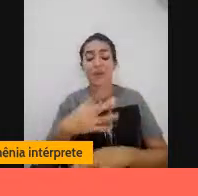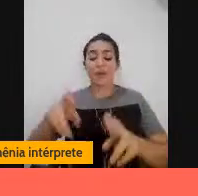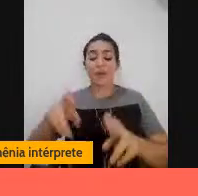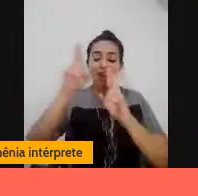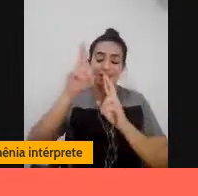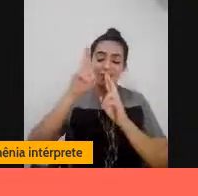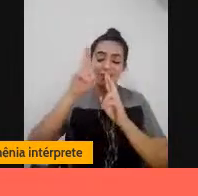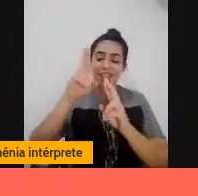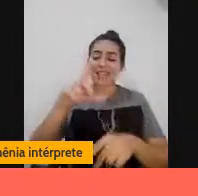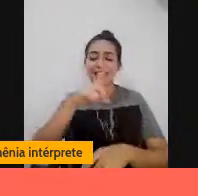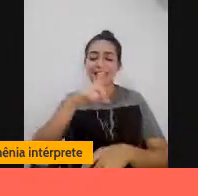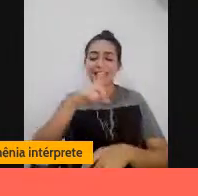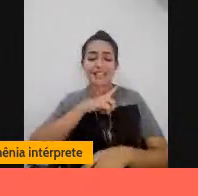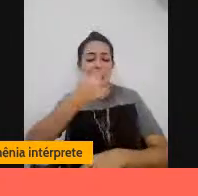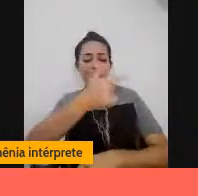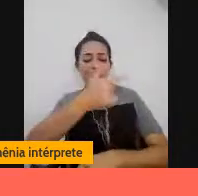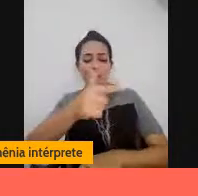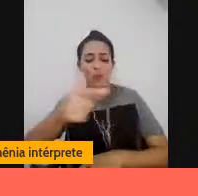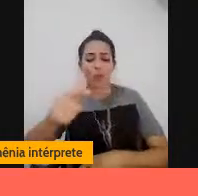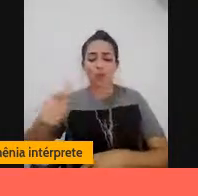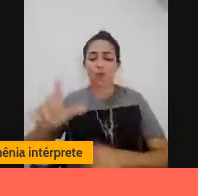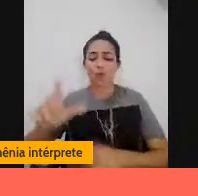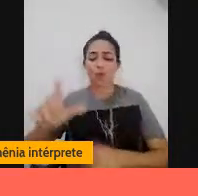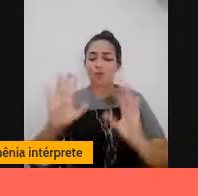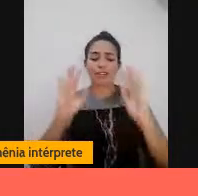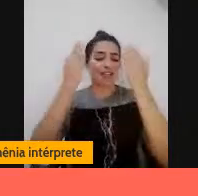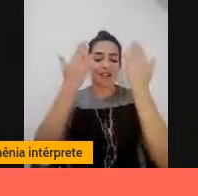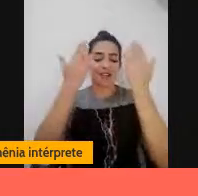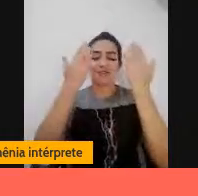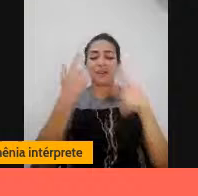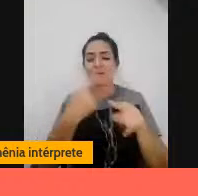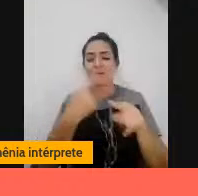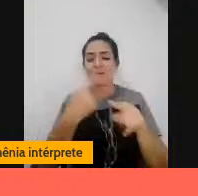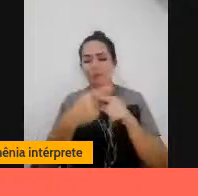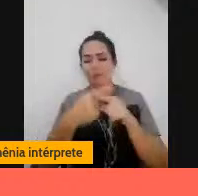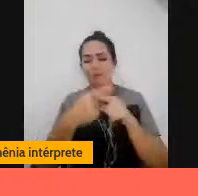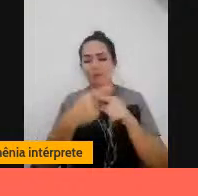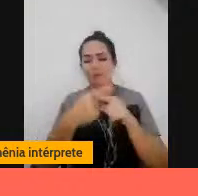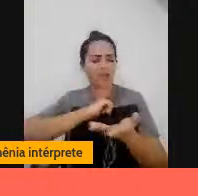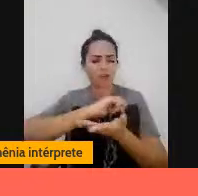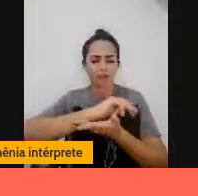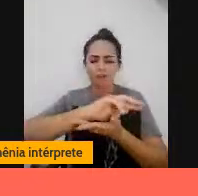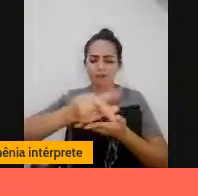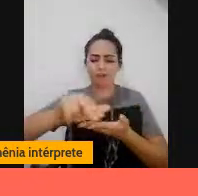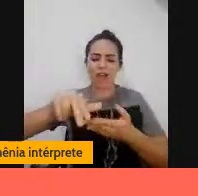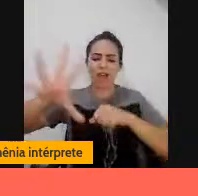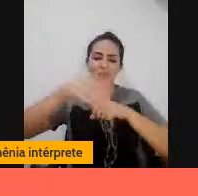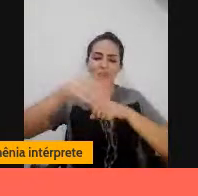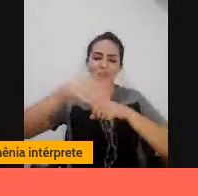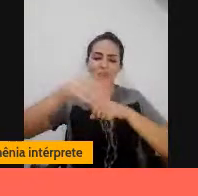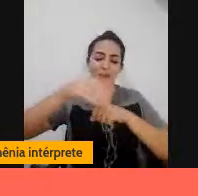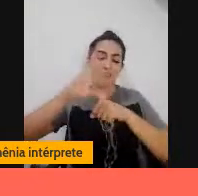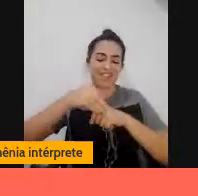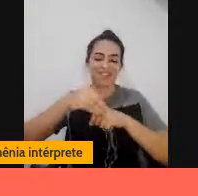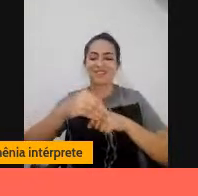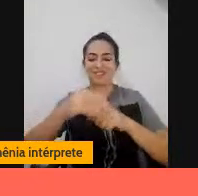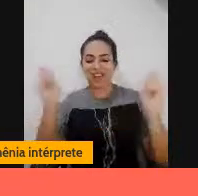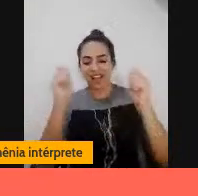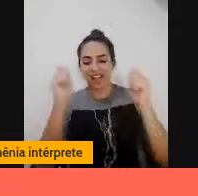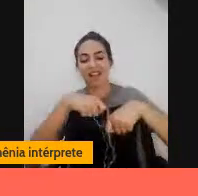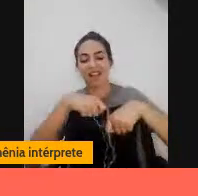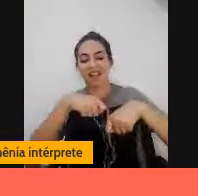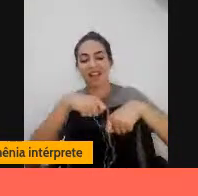mais mostras, porque foi um grande leque de conhecimento, de possibilidades. A gente